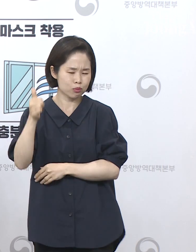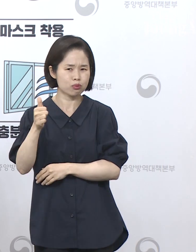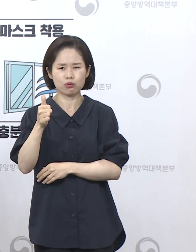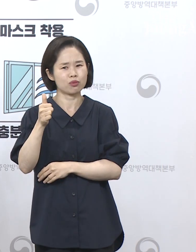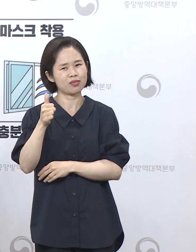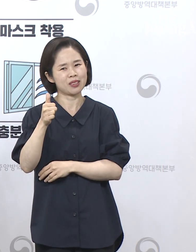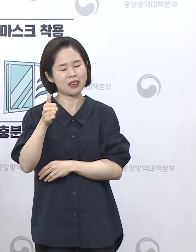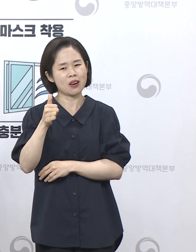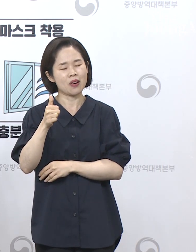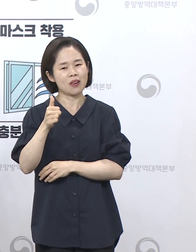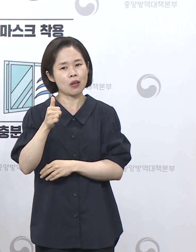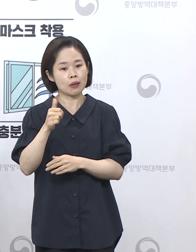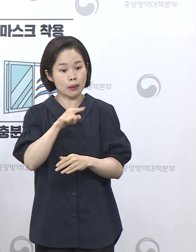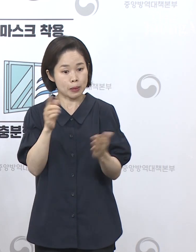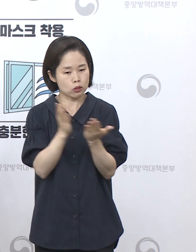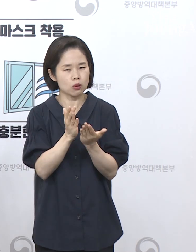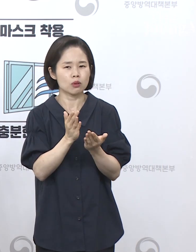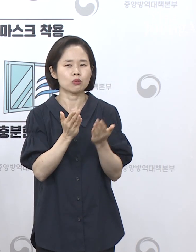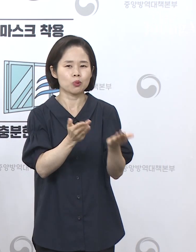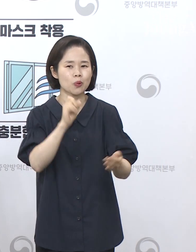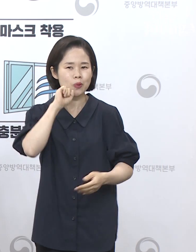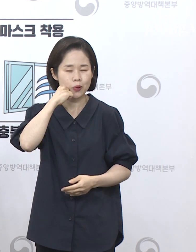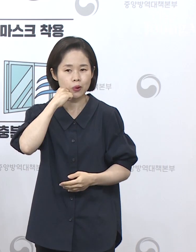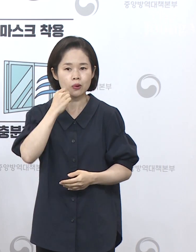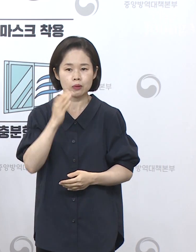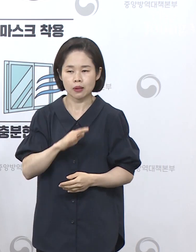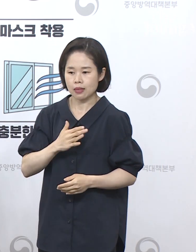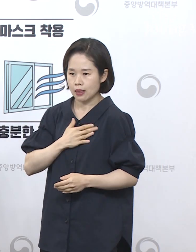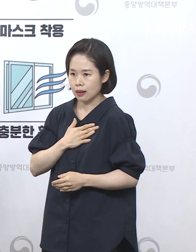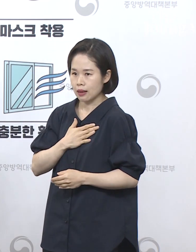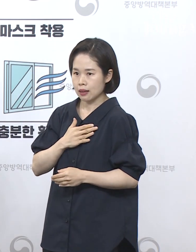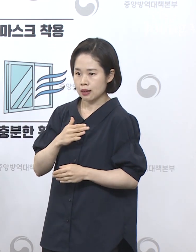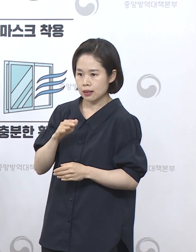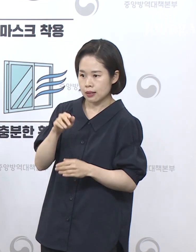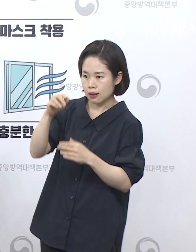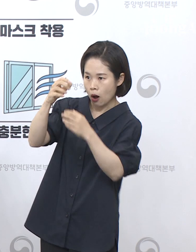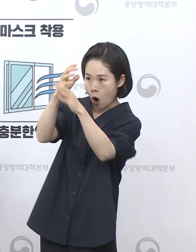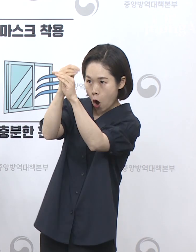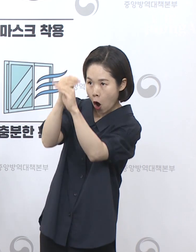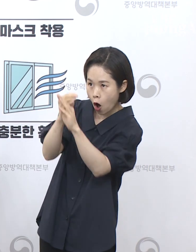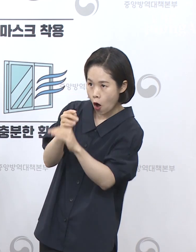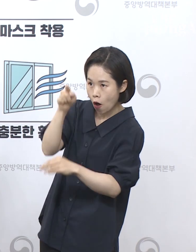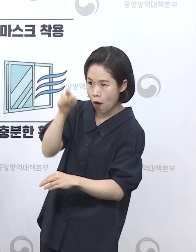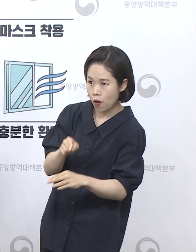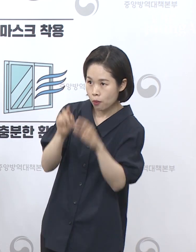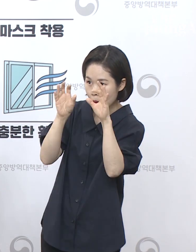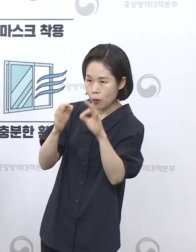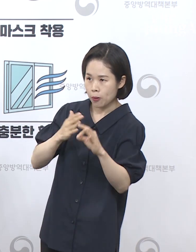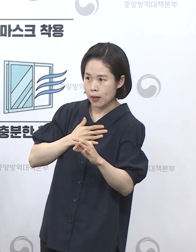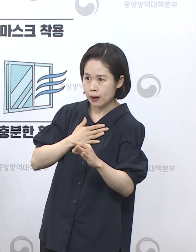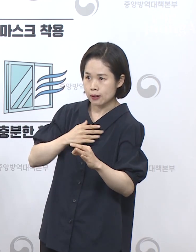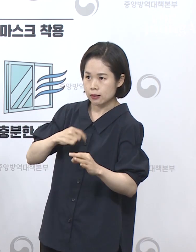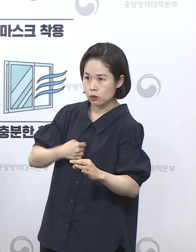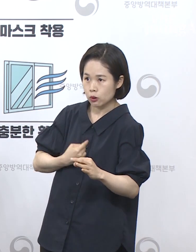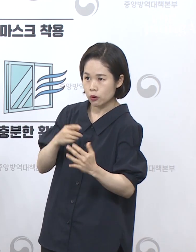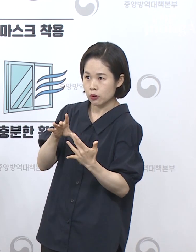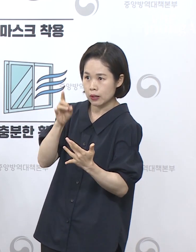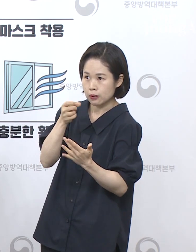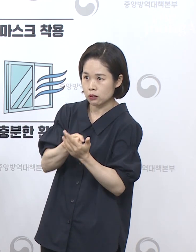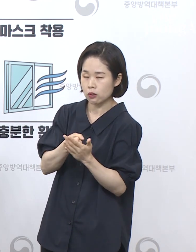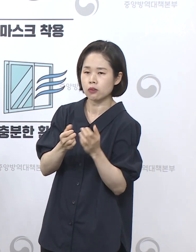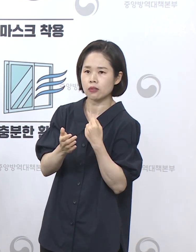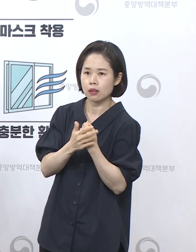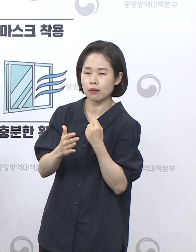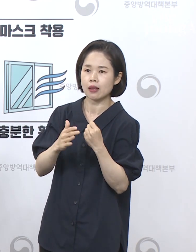이제 선택하셔서 시간과 장소와 일정을 정하시는 그런 문제여서 최대한 예약에 지장이 없게끔 시스템이나 이런 걸